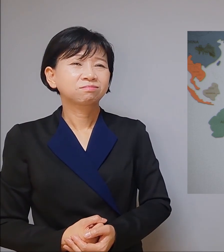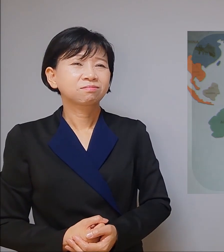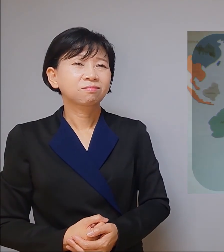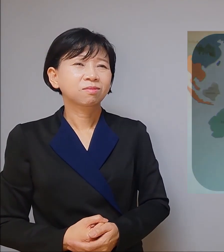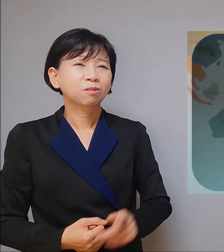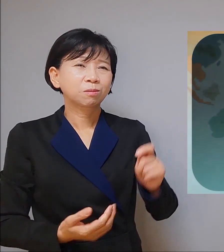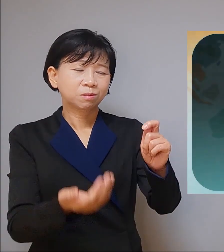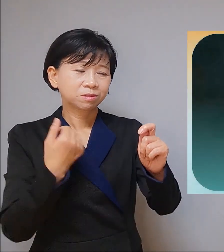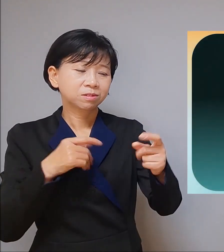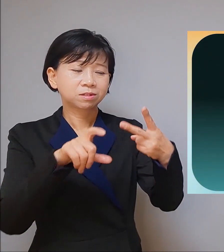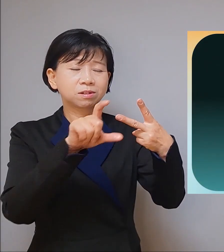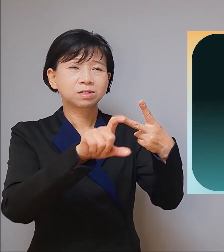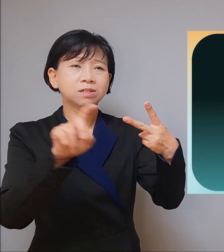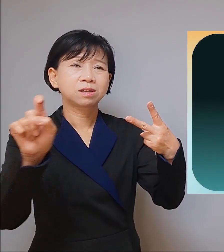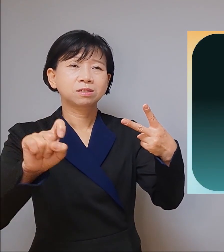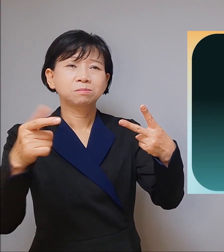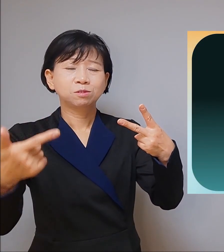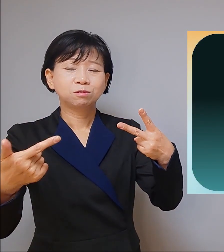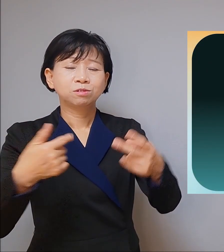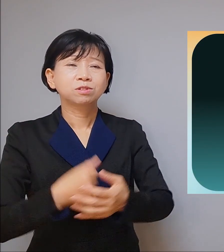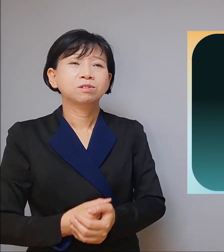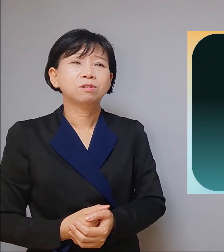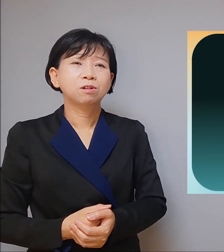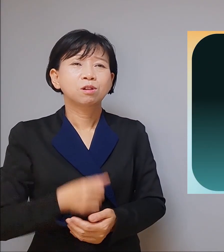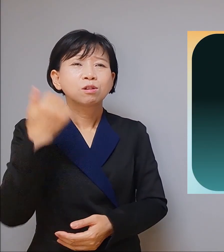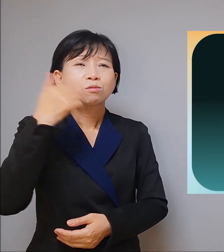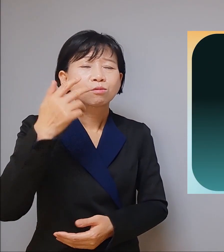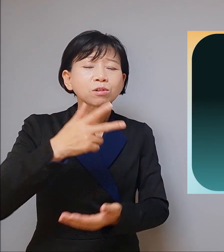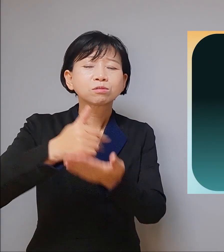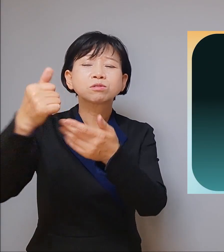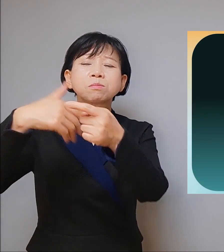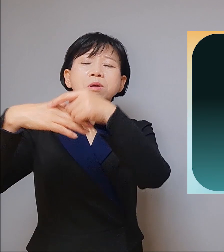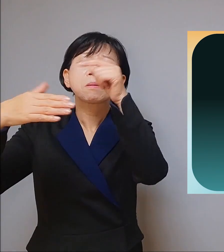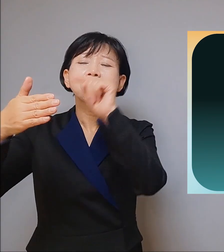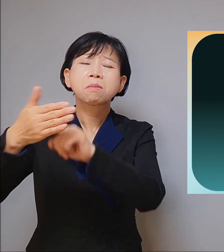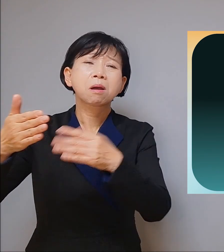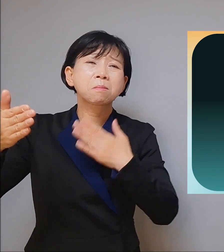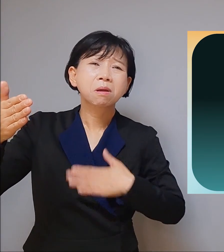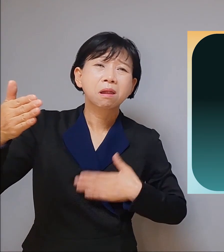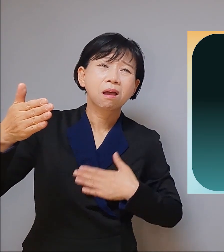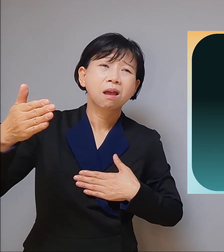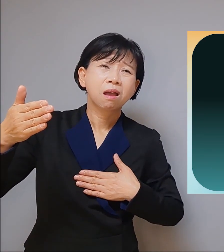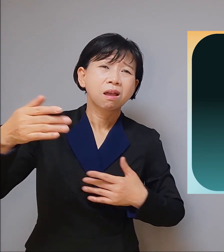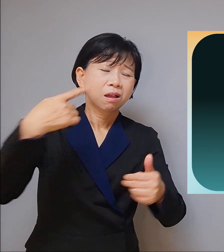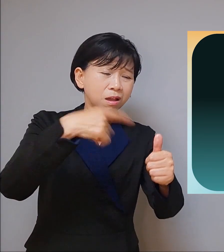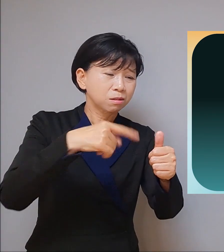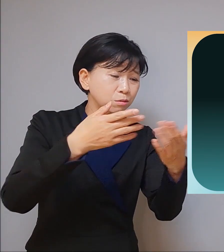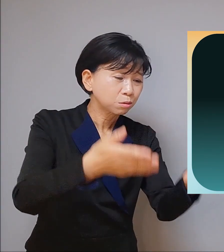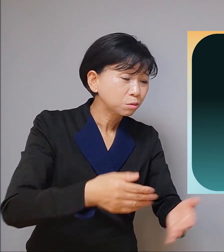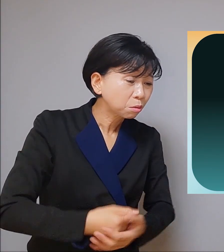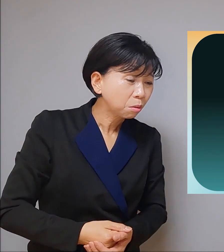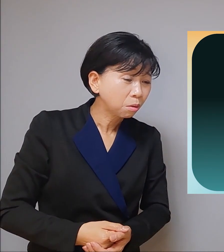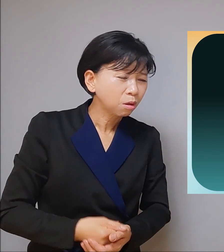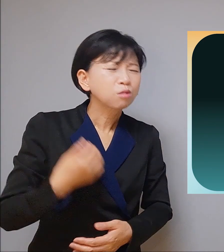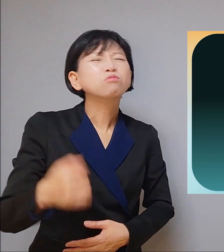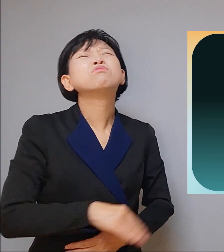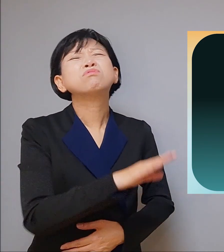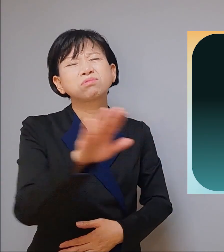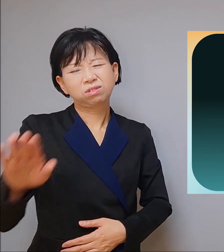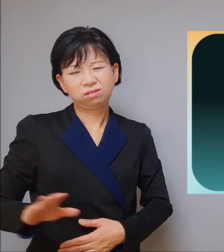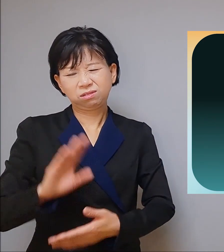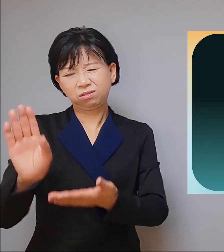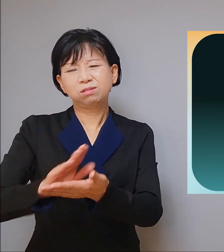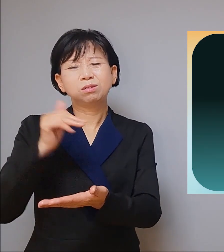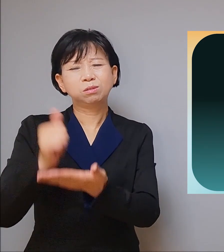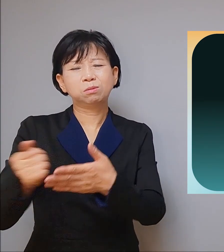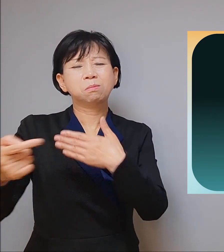2장 16절에서 이렇게 말씀합니다. 누가 주의 마음을 알아서 주를 가르치겠느냐? 그러나 우리가 그리스도의 마음을